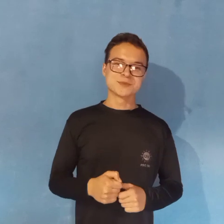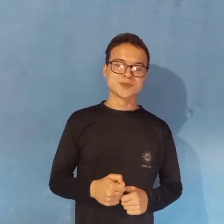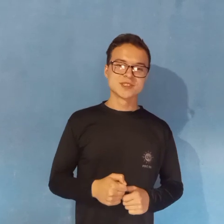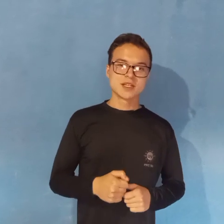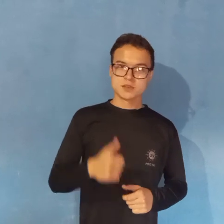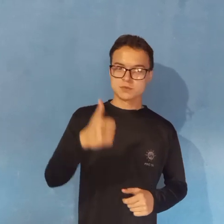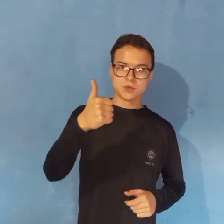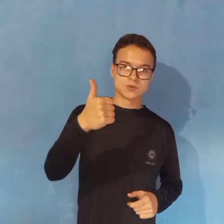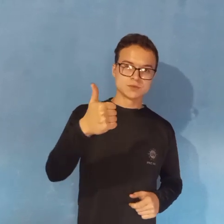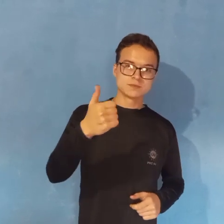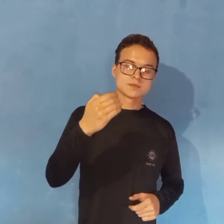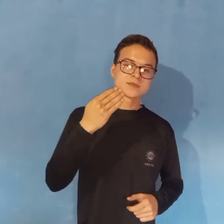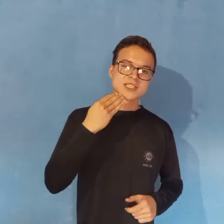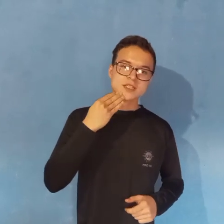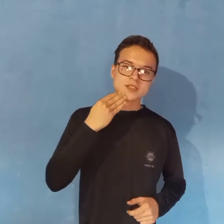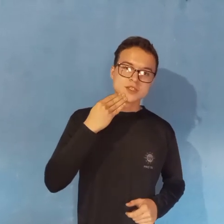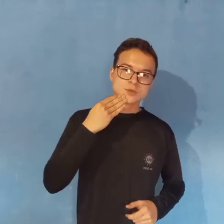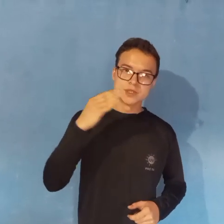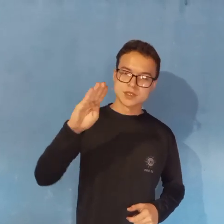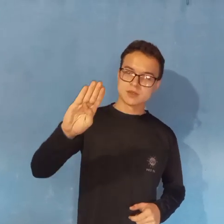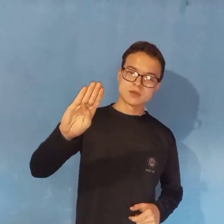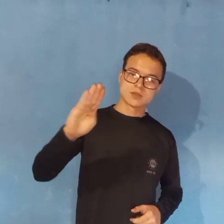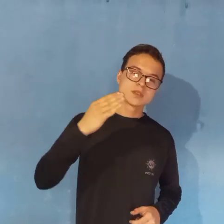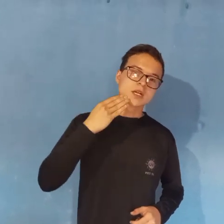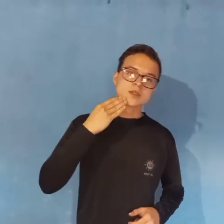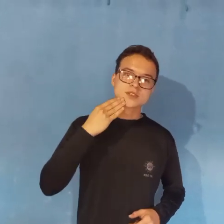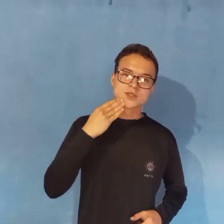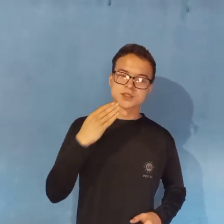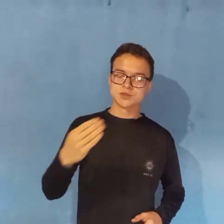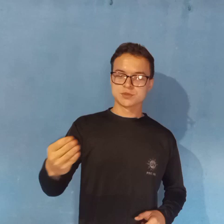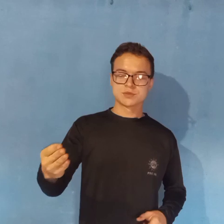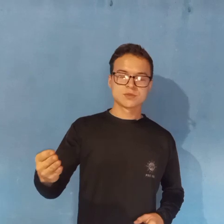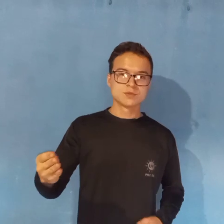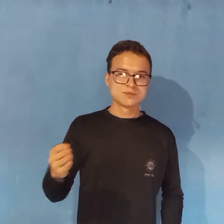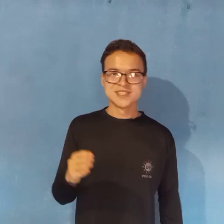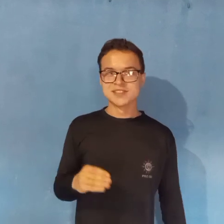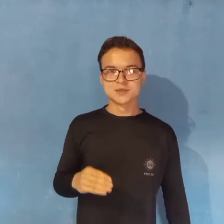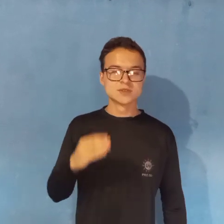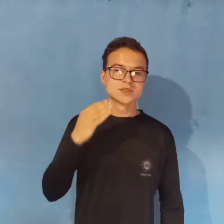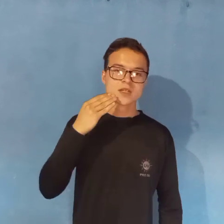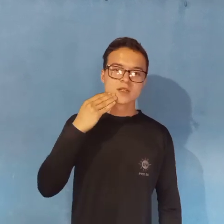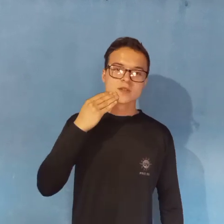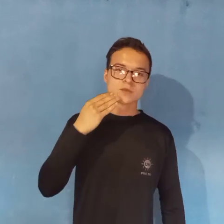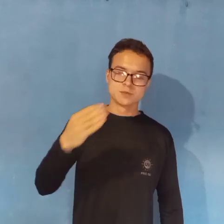exemplo. Põe um 1 e tira o B aqui do seu queixo. 1 bilhão. 1